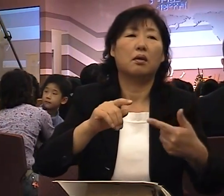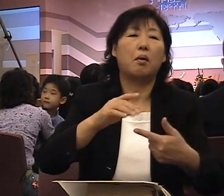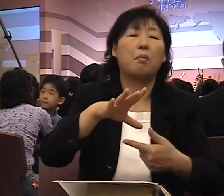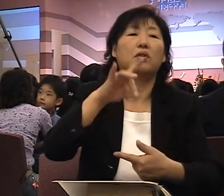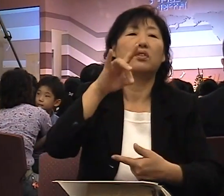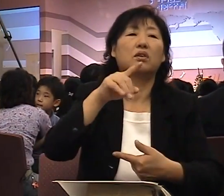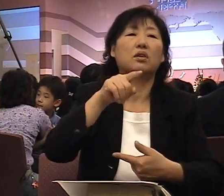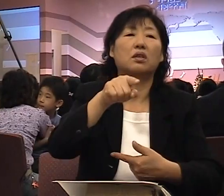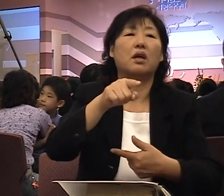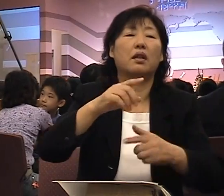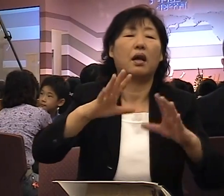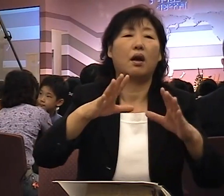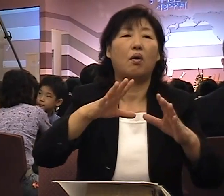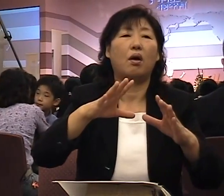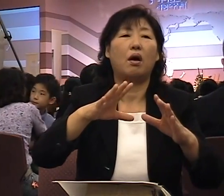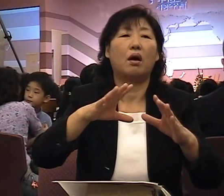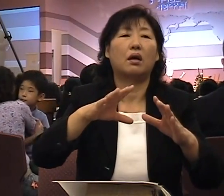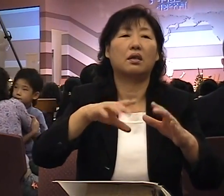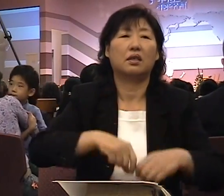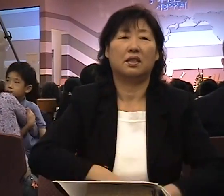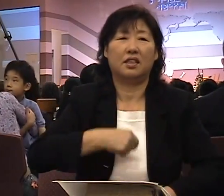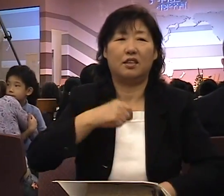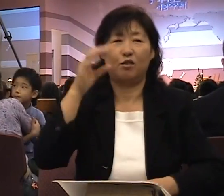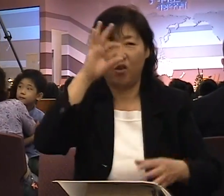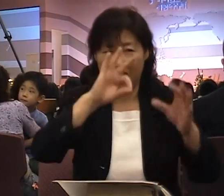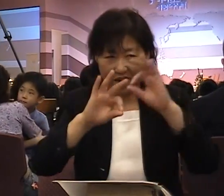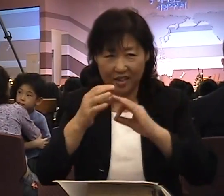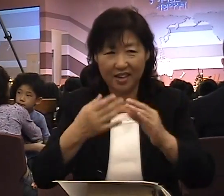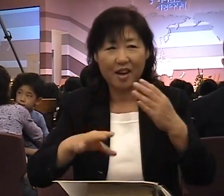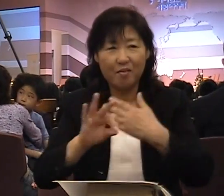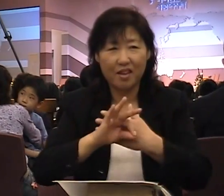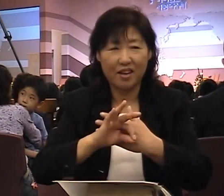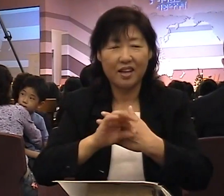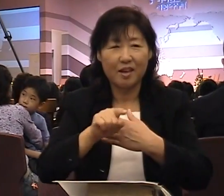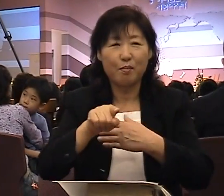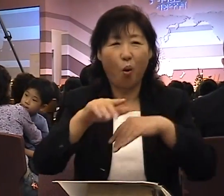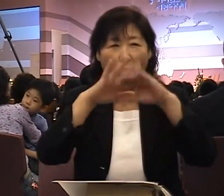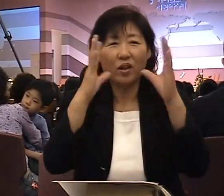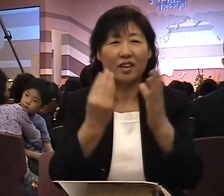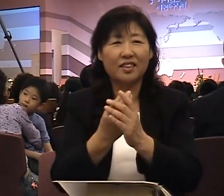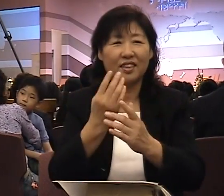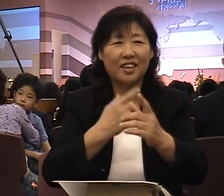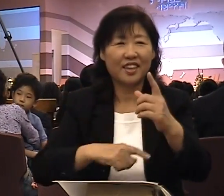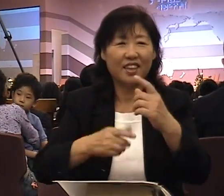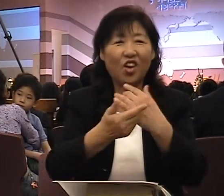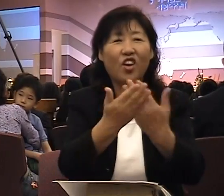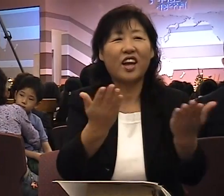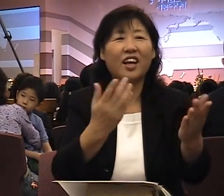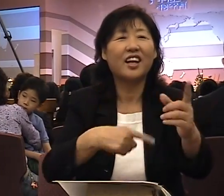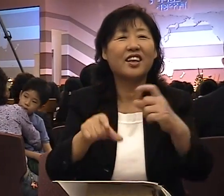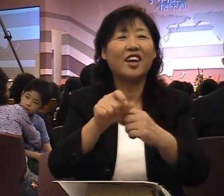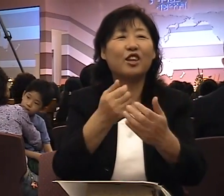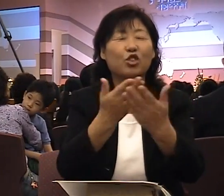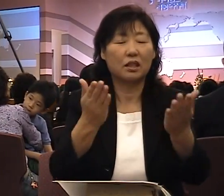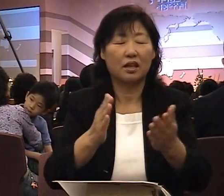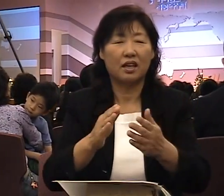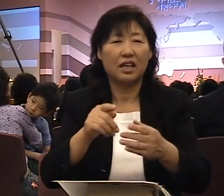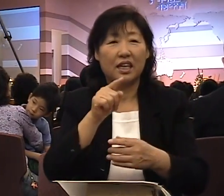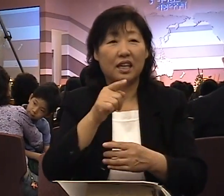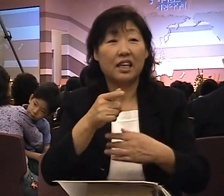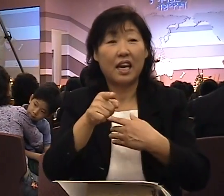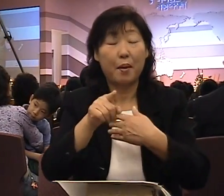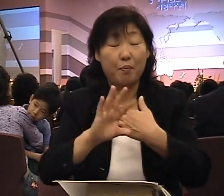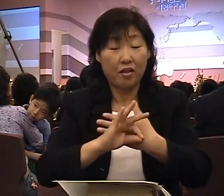받고 믿어라. 수동적인 자리에서 너희는 이제 먼저 그의 나라와 의를 구하라. 능동적인 자리로 나가라. 그리하면 이 모든 것을